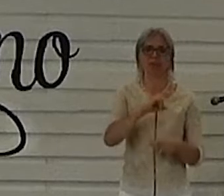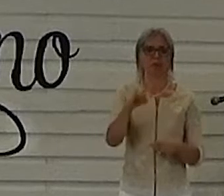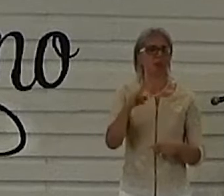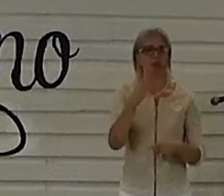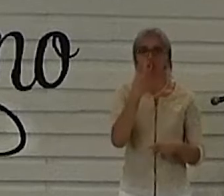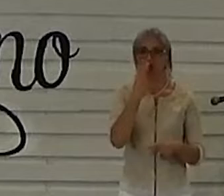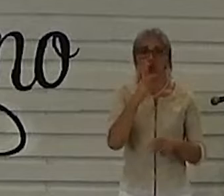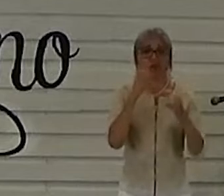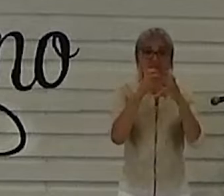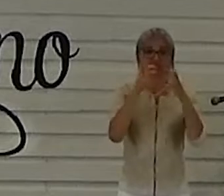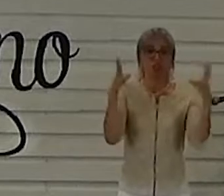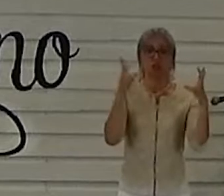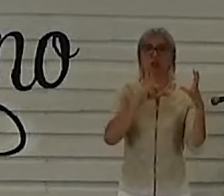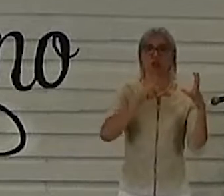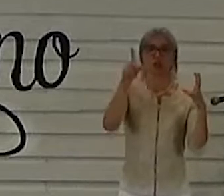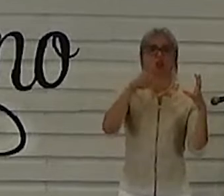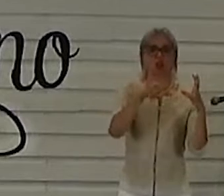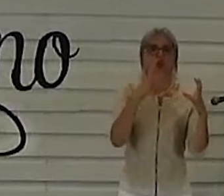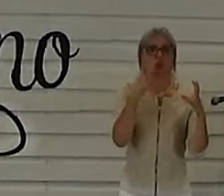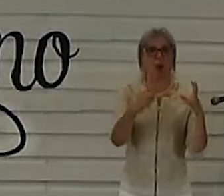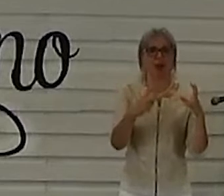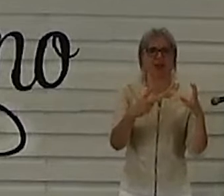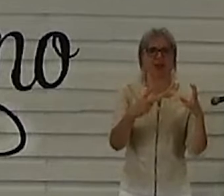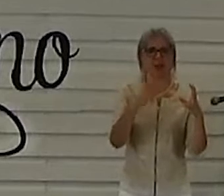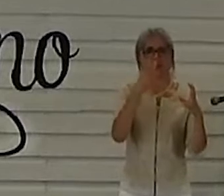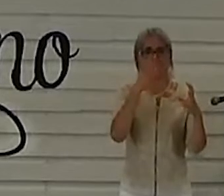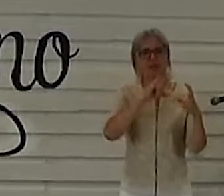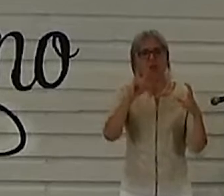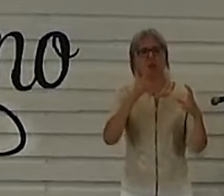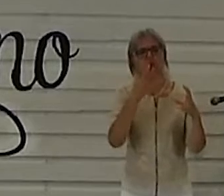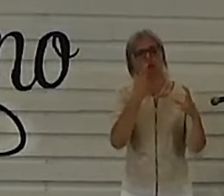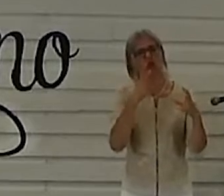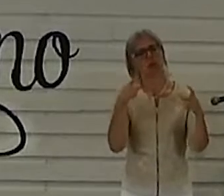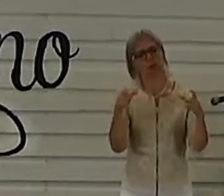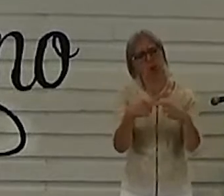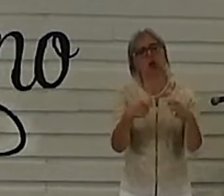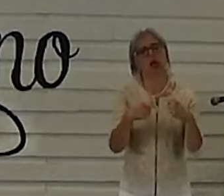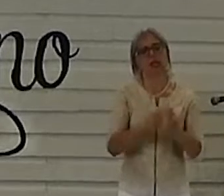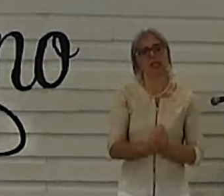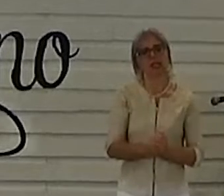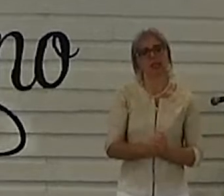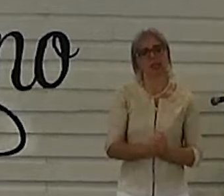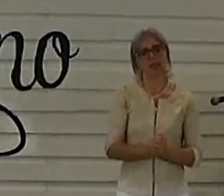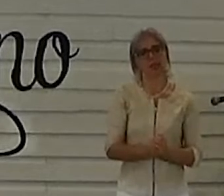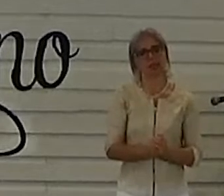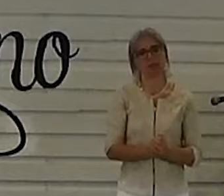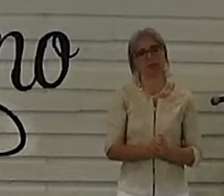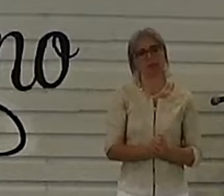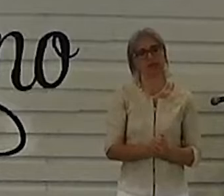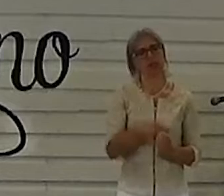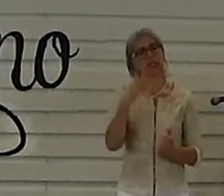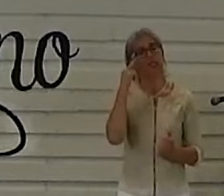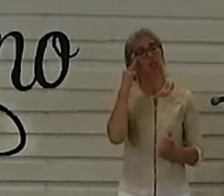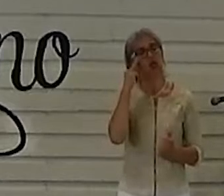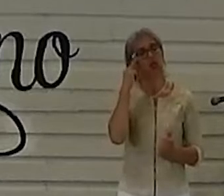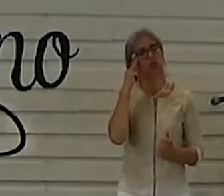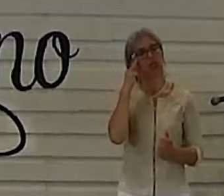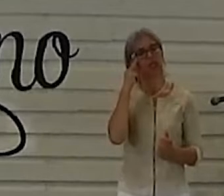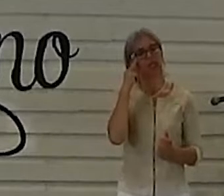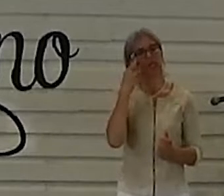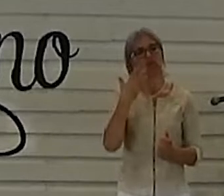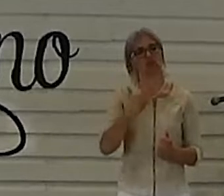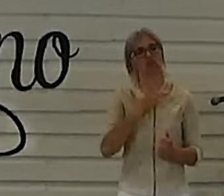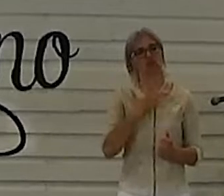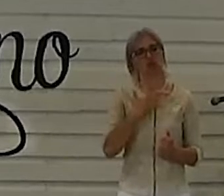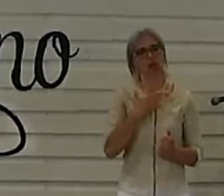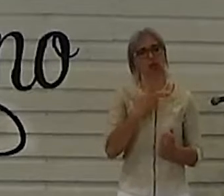Esatto. E vengo in chiesa e chiedo preghiera, perché ho bisogno di preghiera. E ricordate, c'è un passo della